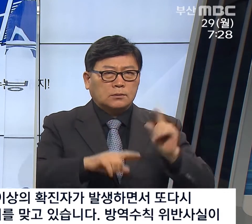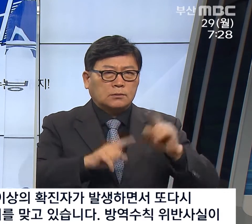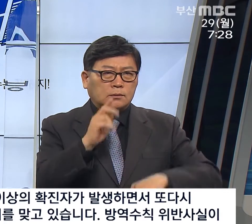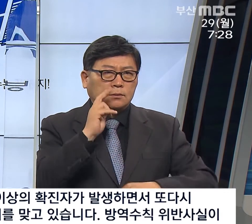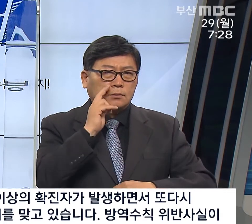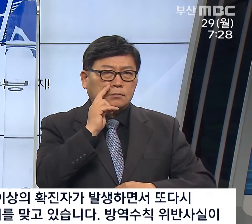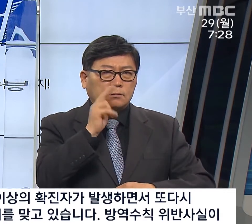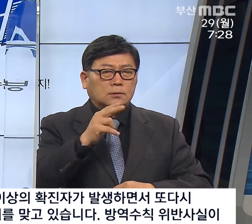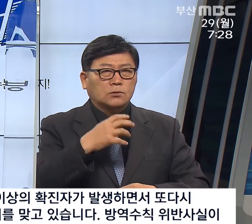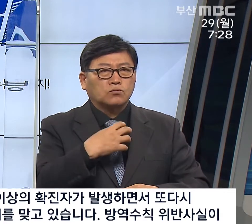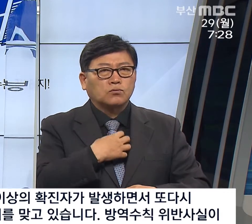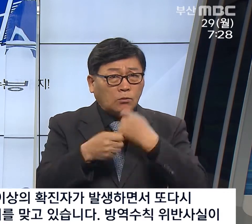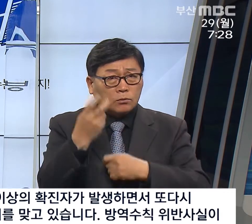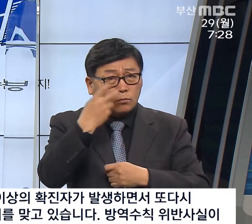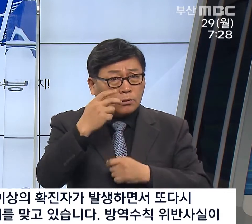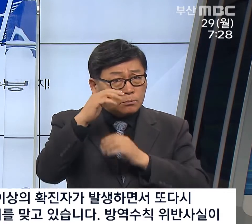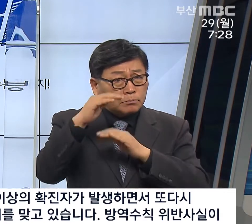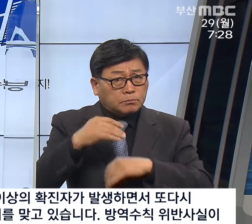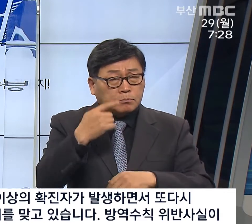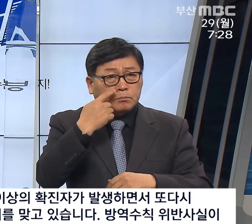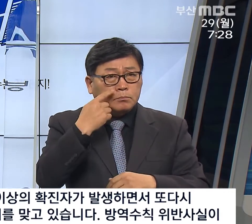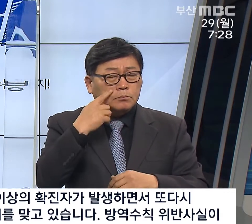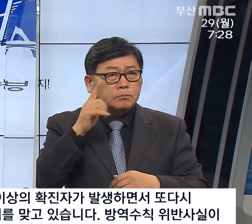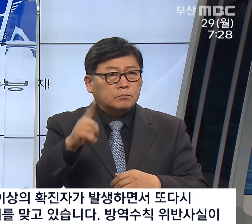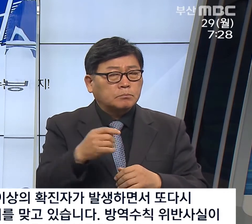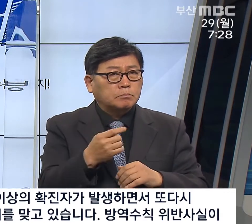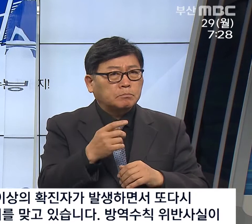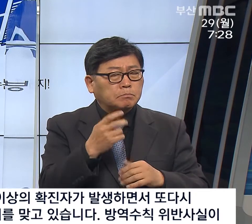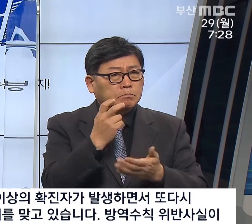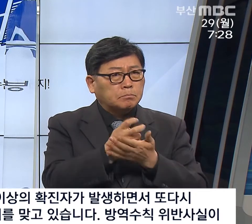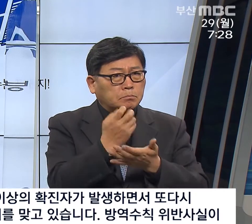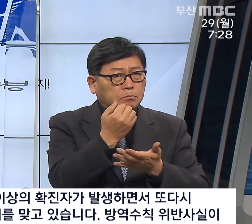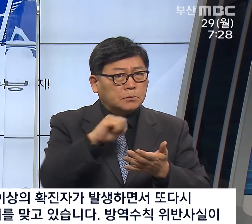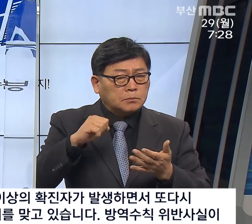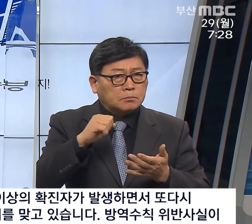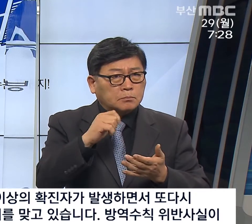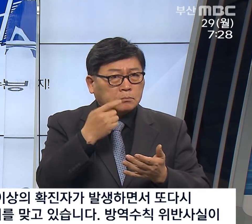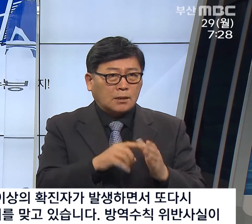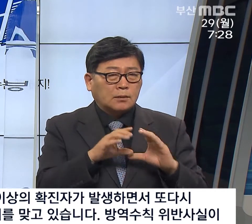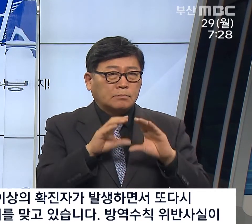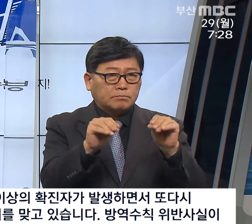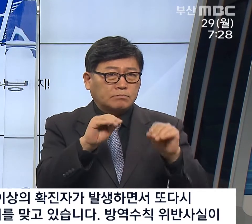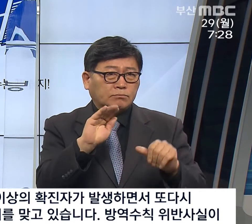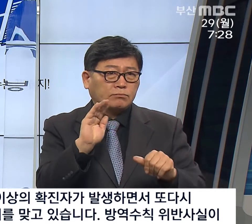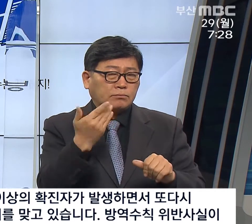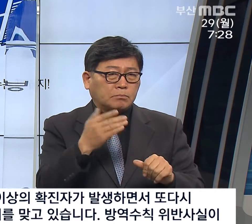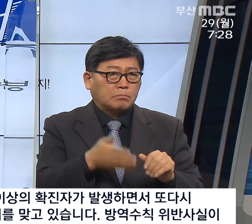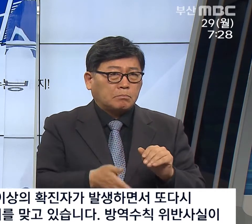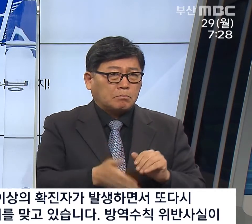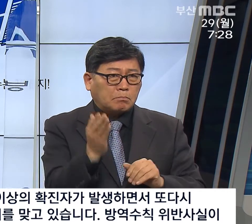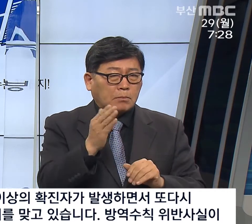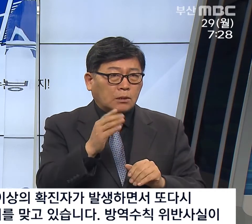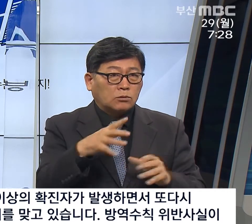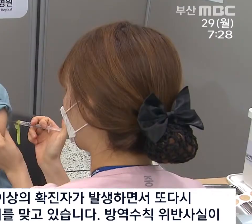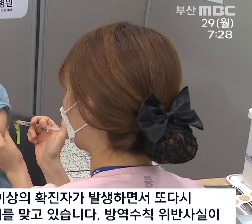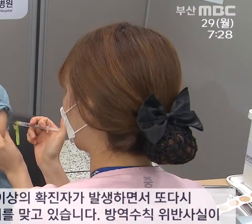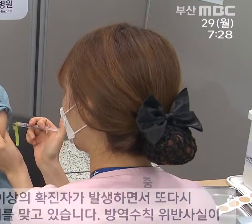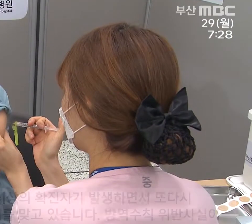심각하게 위기를 맞고 있습니다. 방역수칙 위반 사실이 확인되는 업소는 즉시